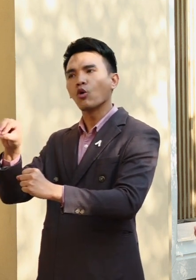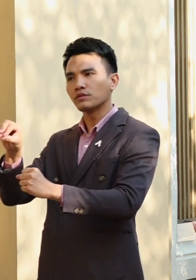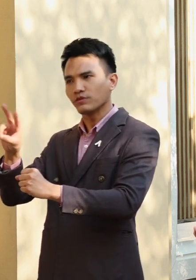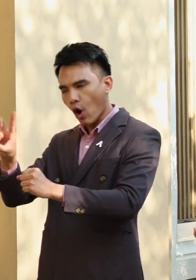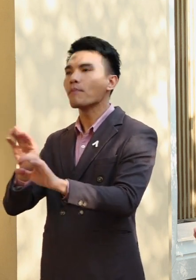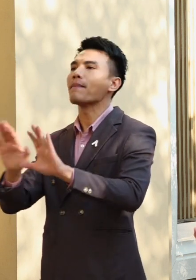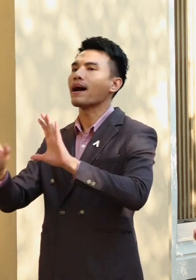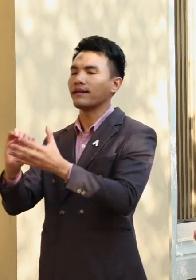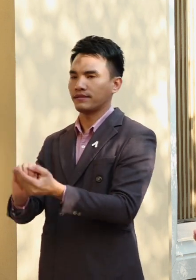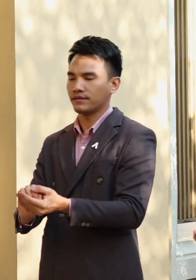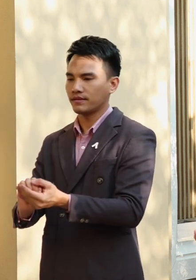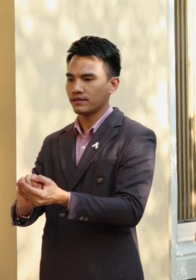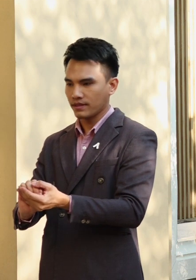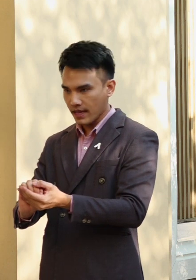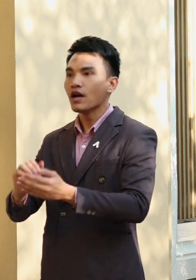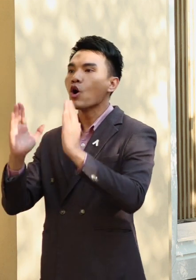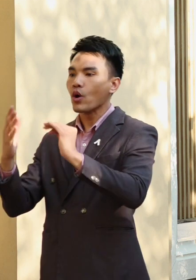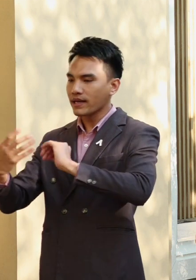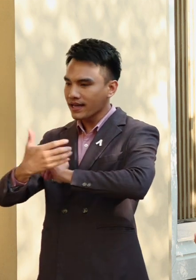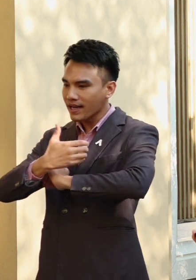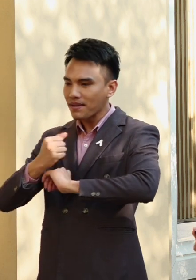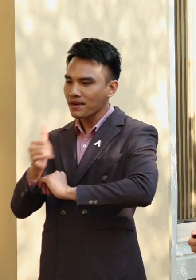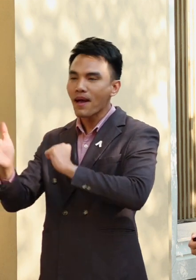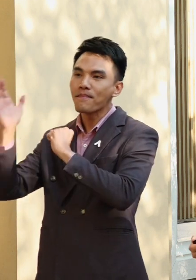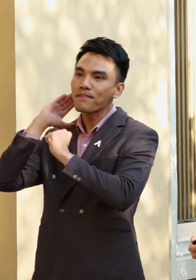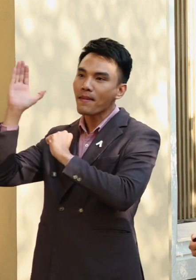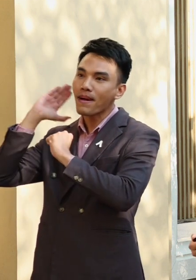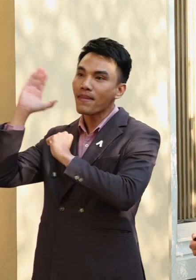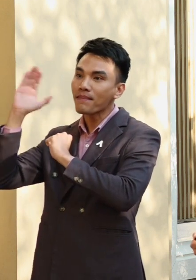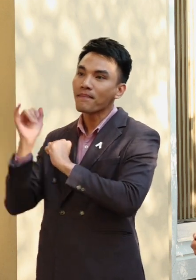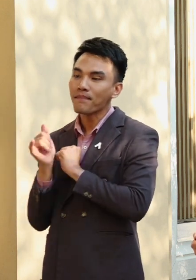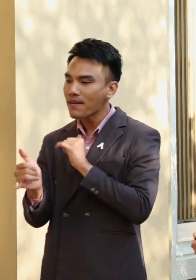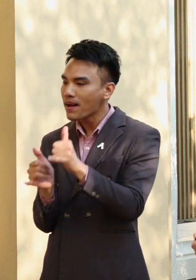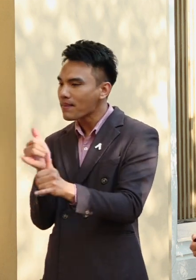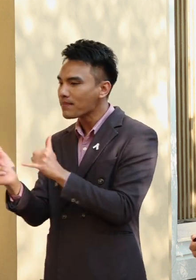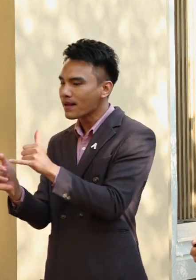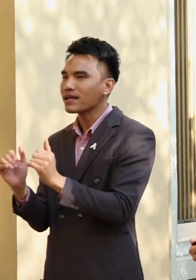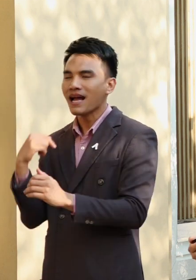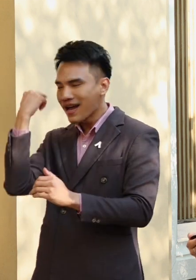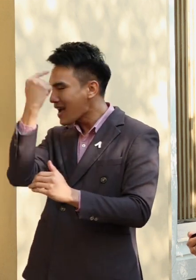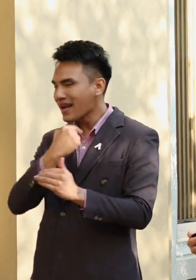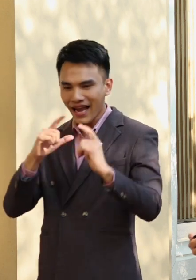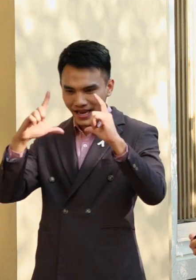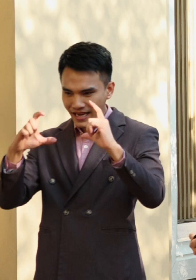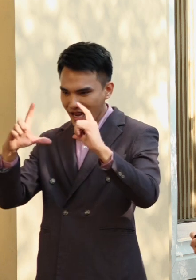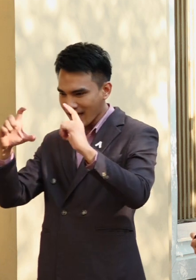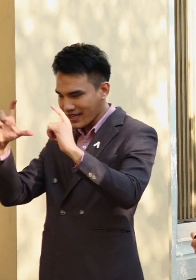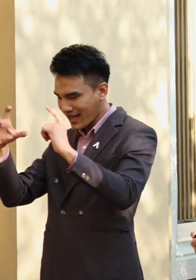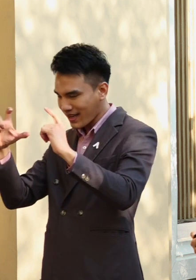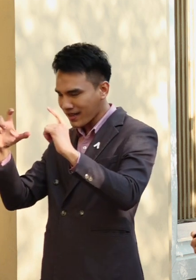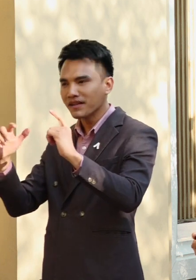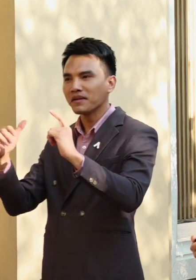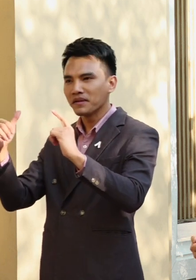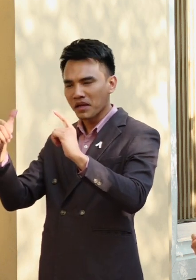ล้วก็ตามนิสัยนะครับการที่นักการเมืองเวลาไปหาเสียงไปปราศัยที่ใดนะครับใครมาขอถ่ายรูปถ้าไม่ให้ถ่าย